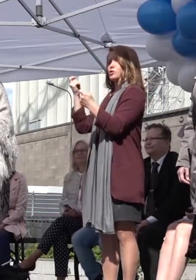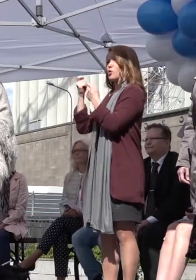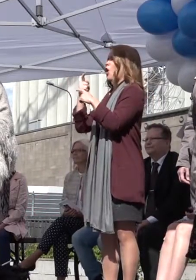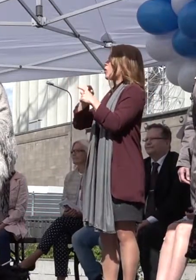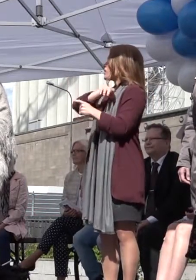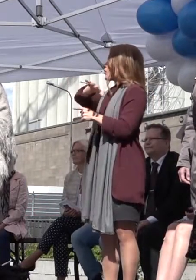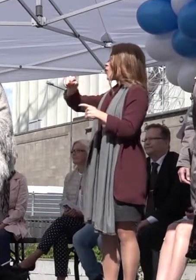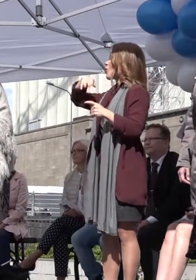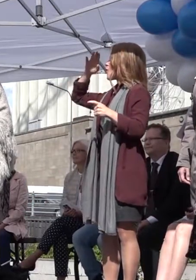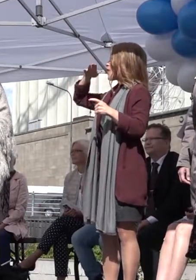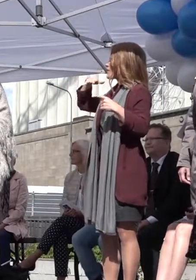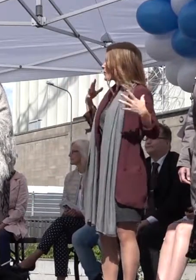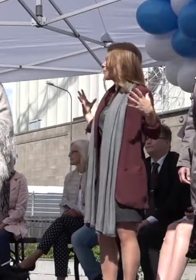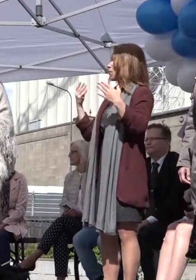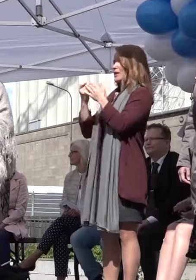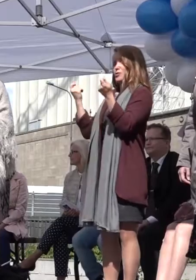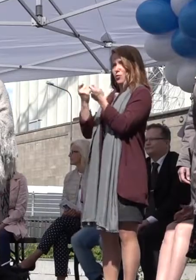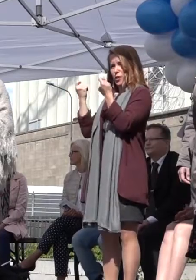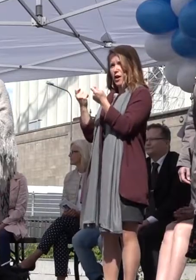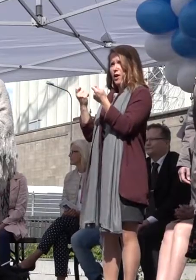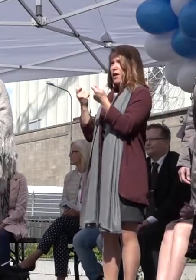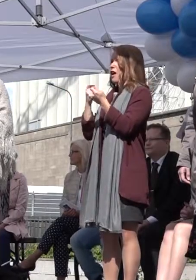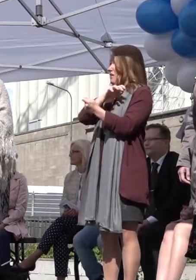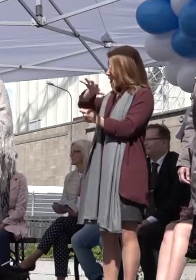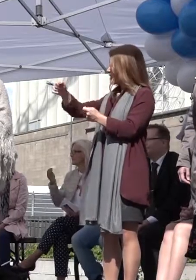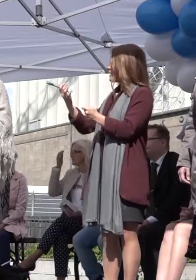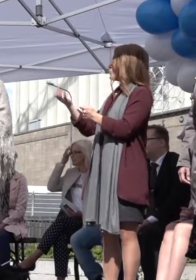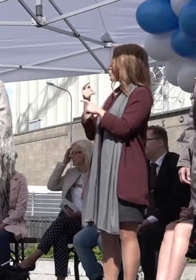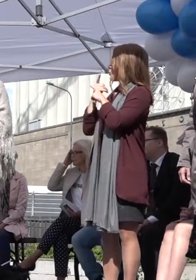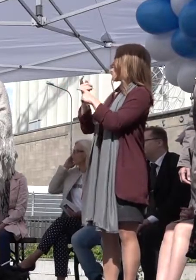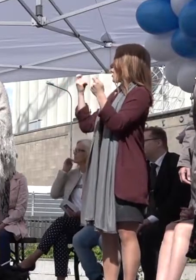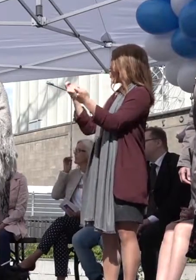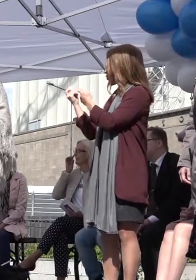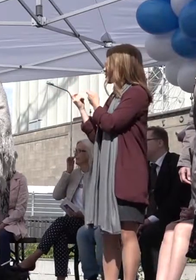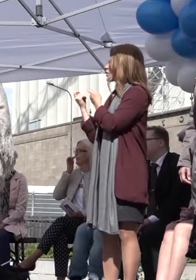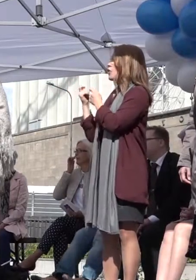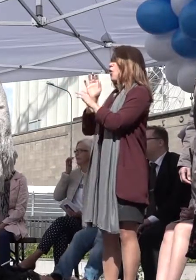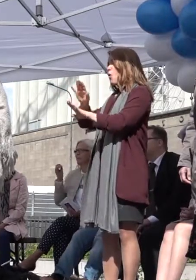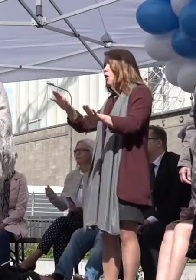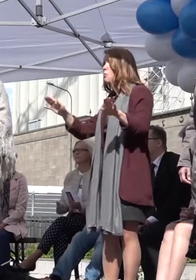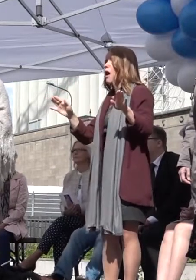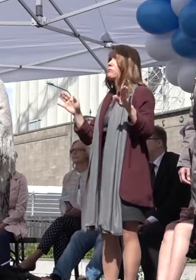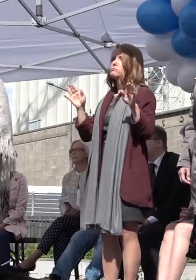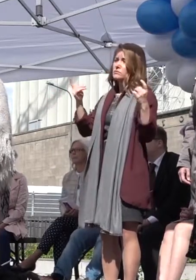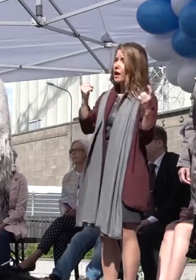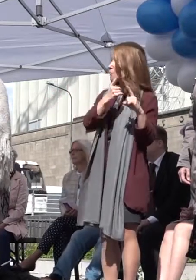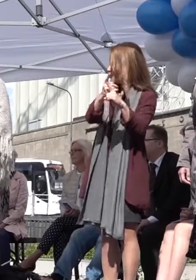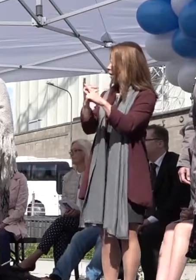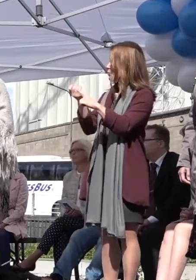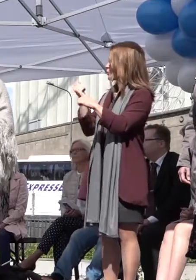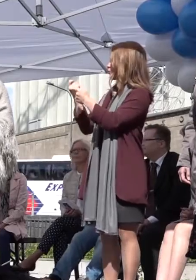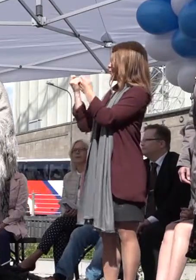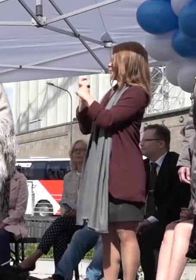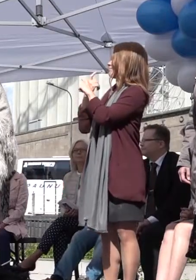koko kansan juhla ja että sitä kaikki kykenevät sitten juhlimaan omista lähtökohdistaan. Minun mielestä tässä